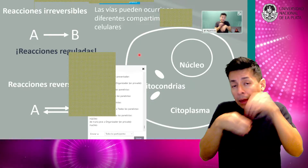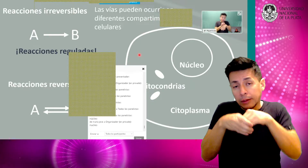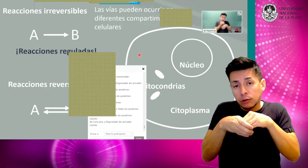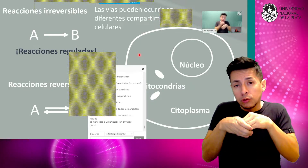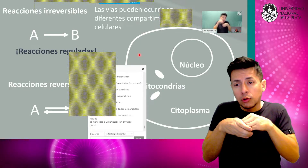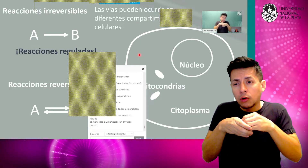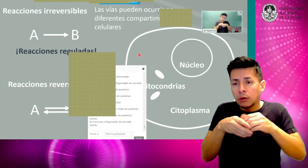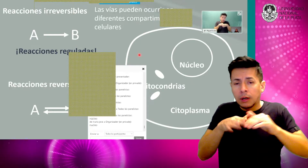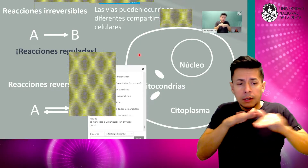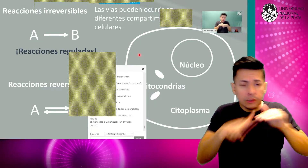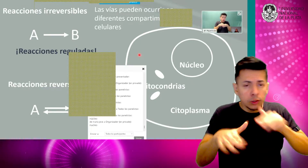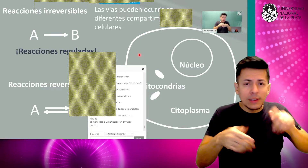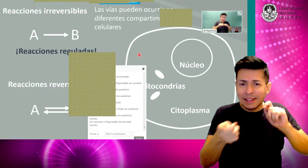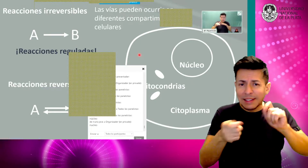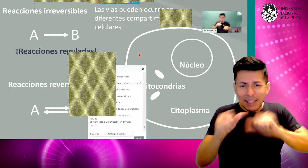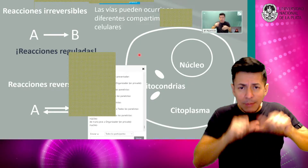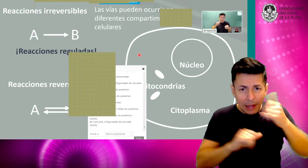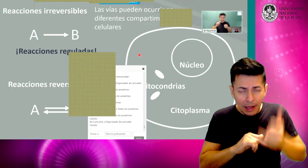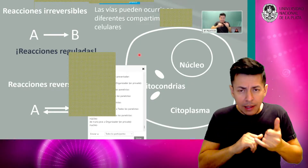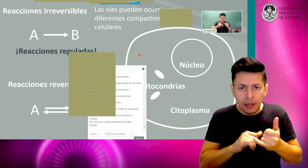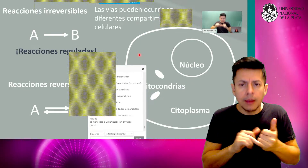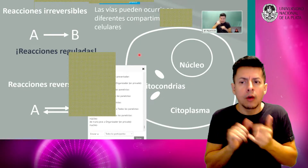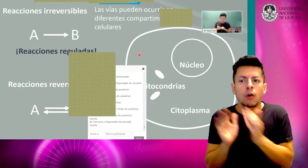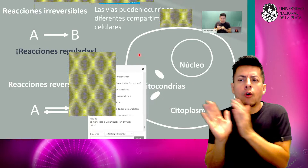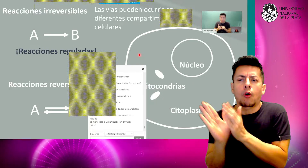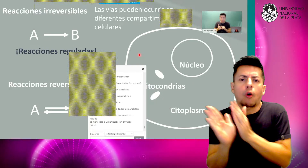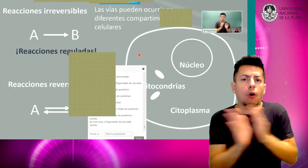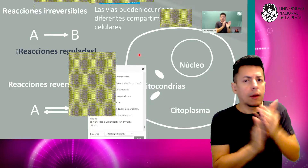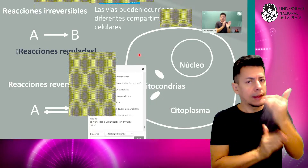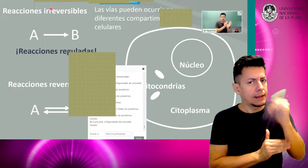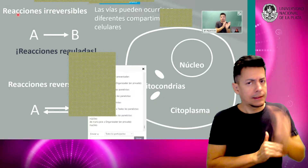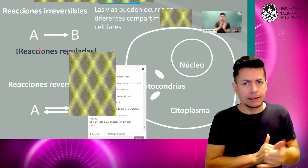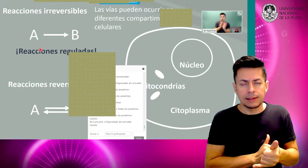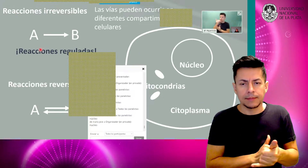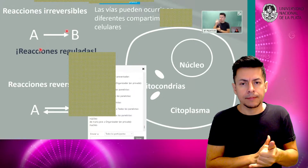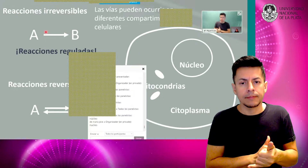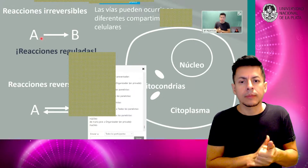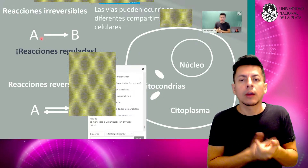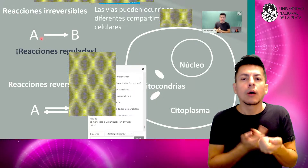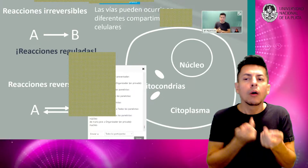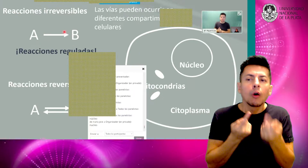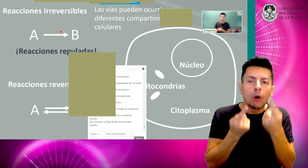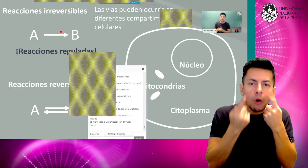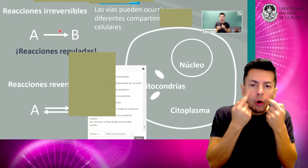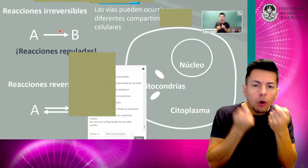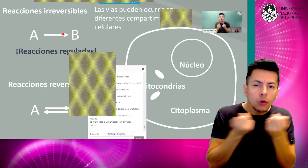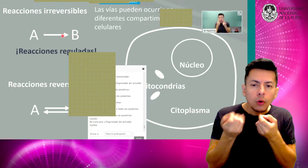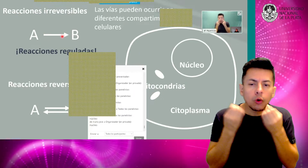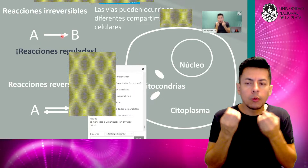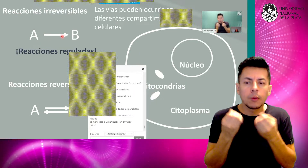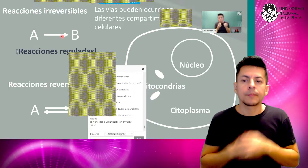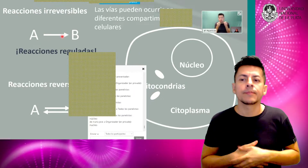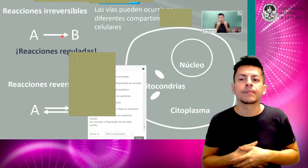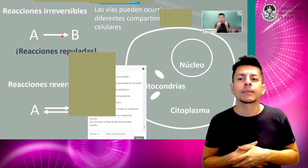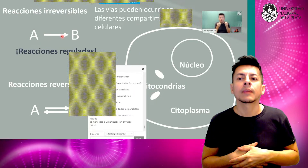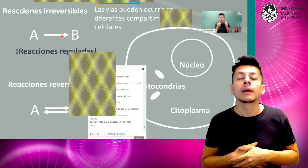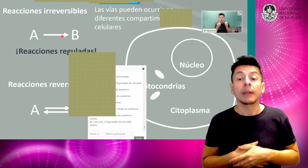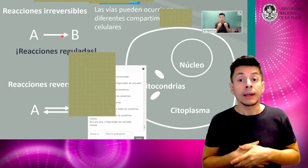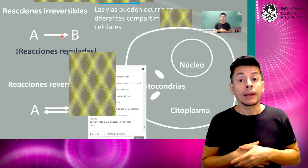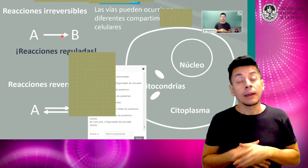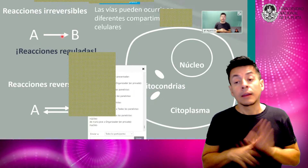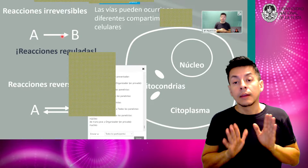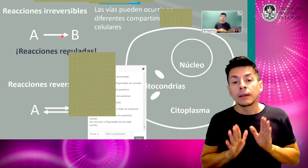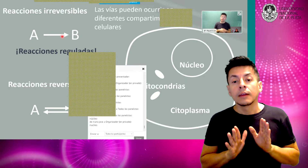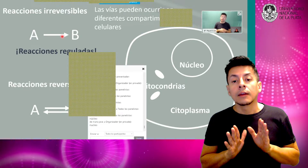Entonces, una manera de regular las reacciones químicas es regular estas reacciones irreversibles, pero también puedo ordenar